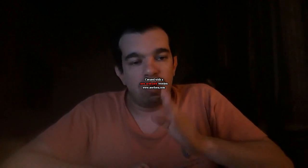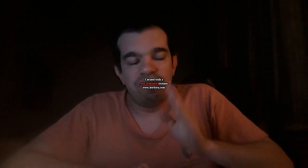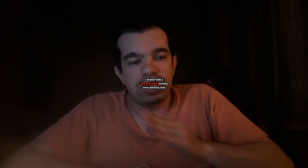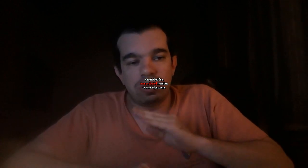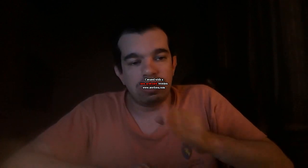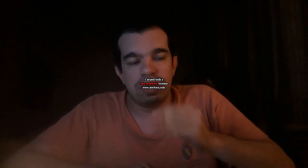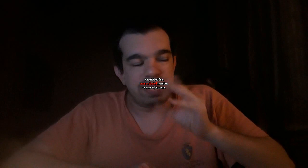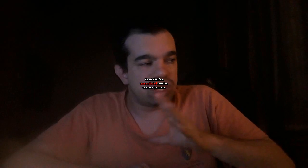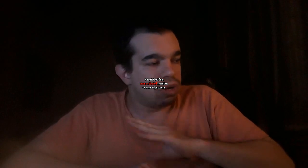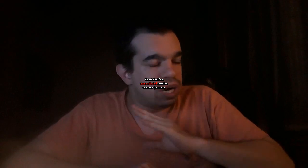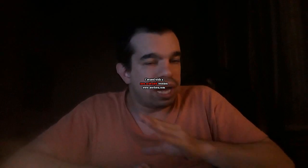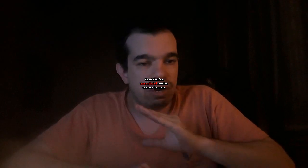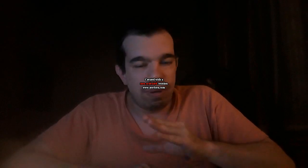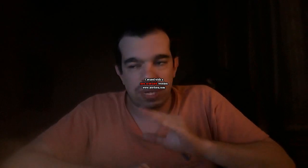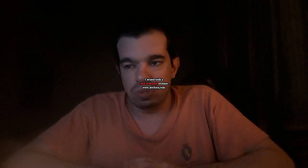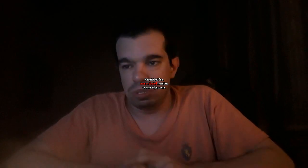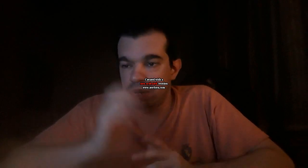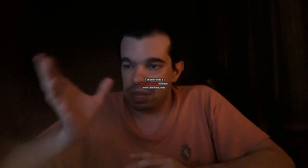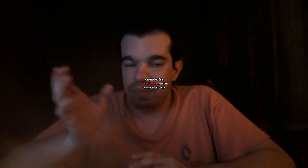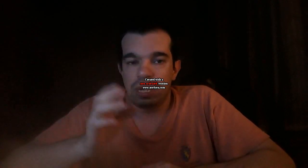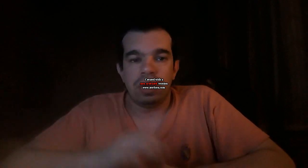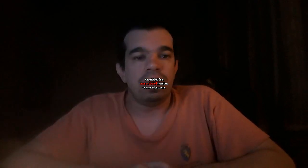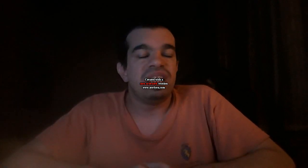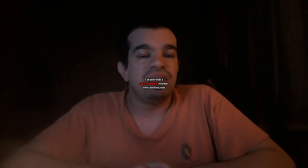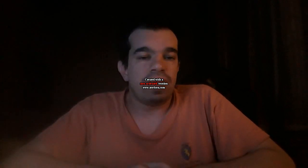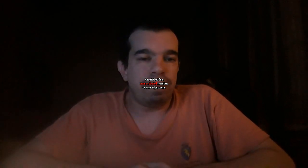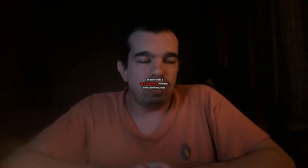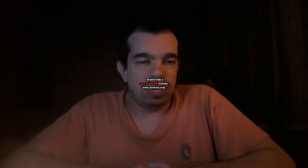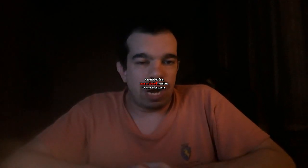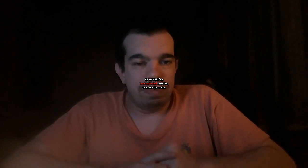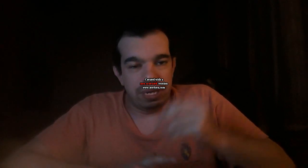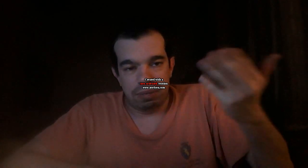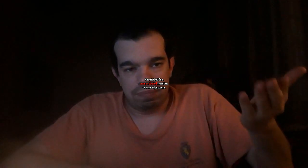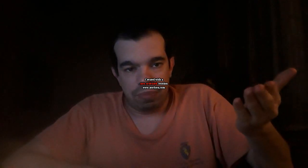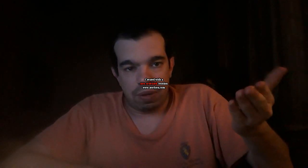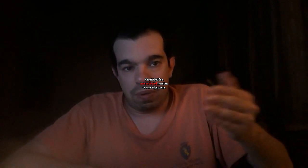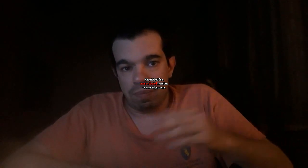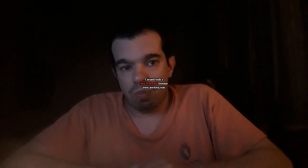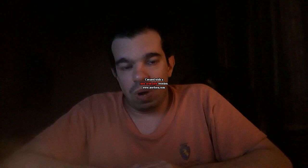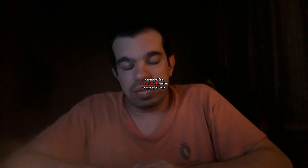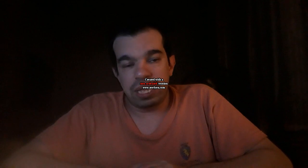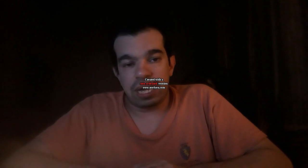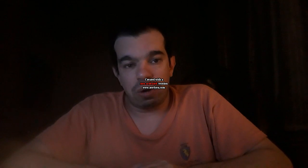l'ho visto di persona e non mi è piaciuta. E poi dico la mia. Guarda che